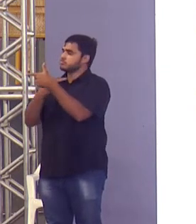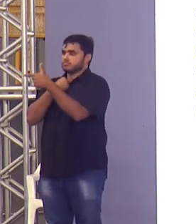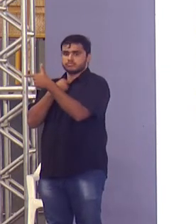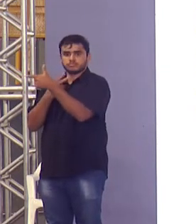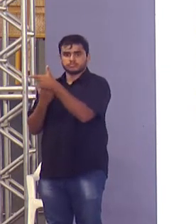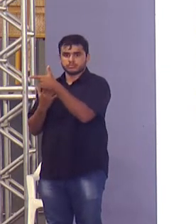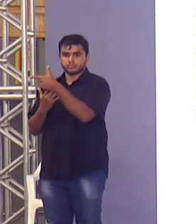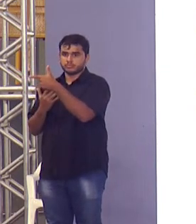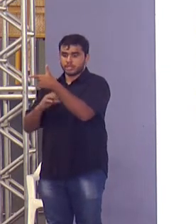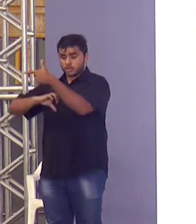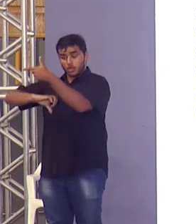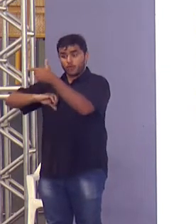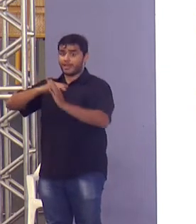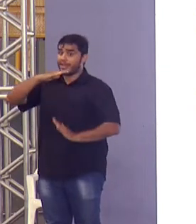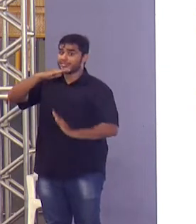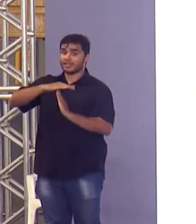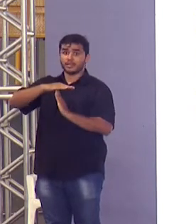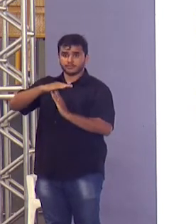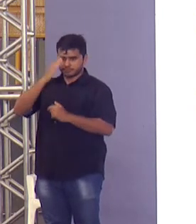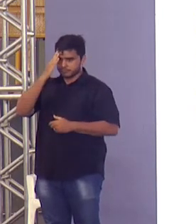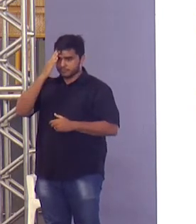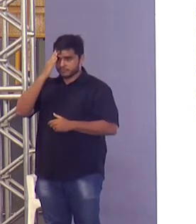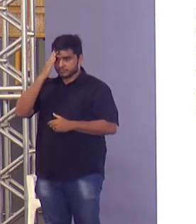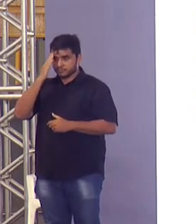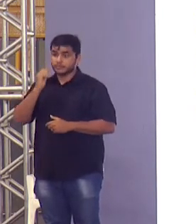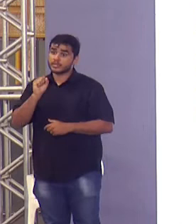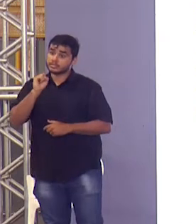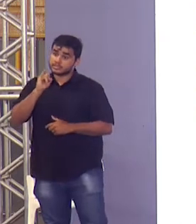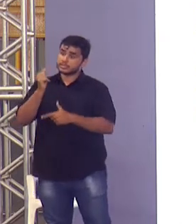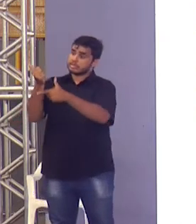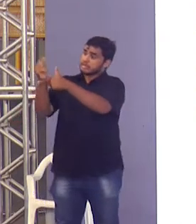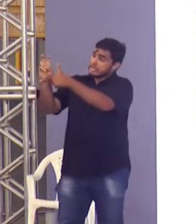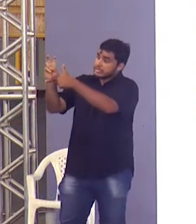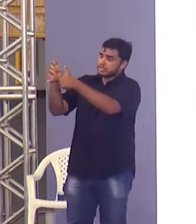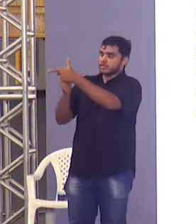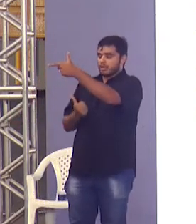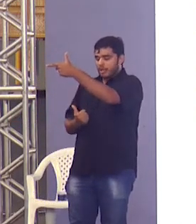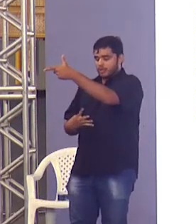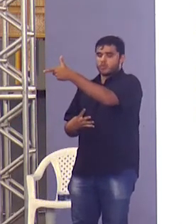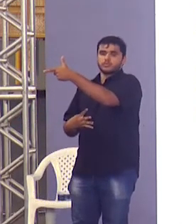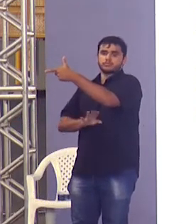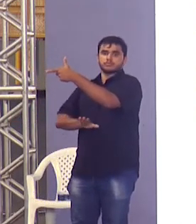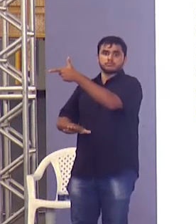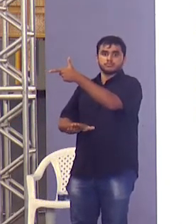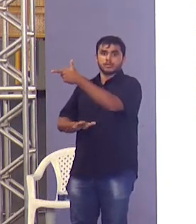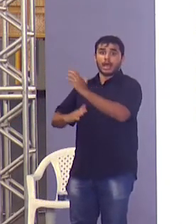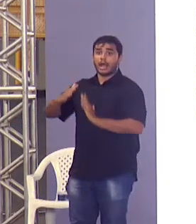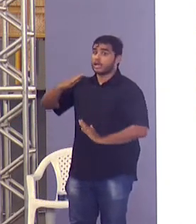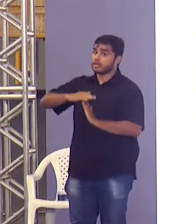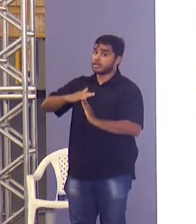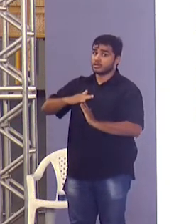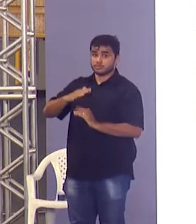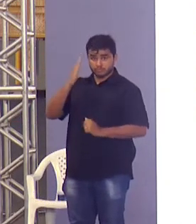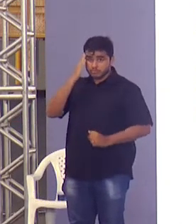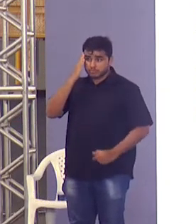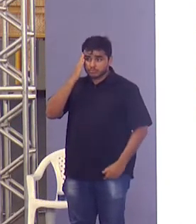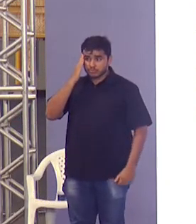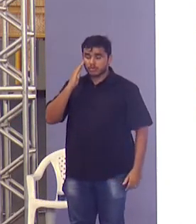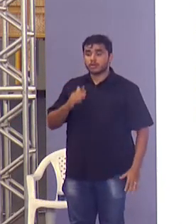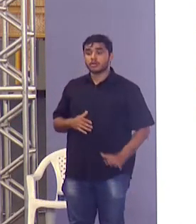14. E a segunda coisa que eu ensinei foi que o dividendo é igual ao